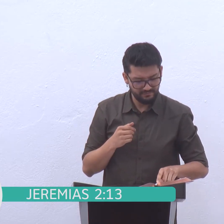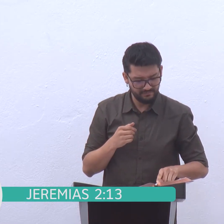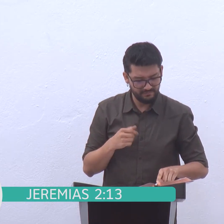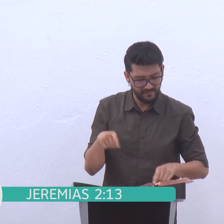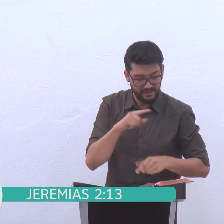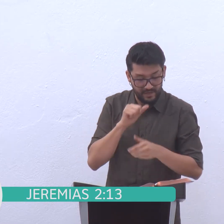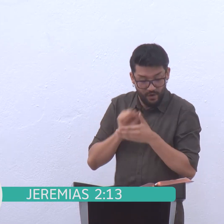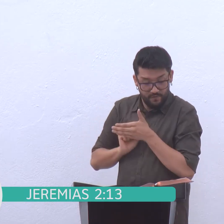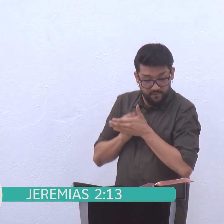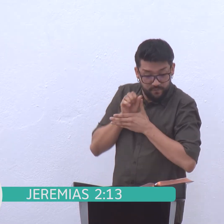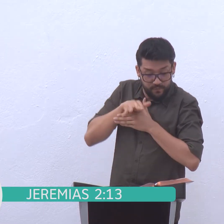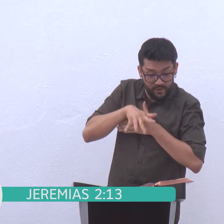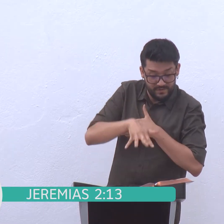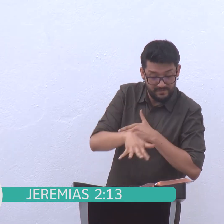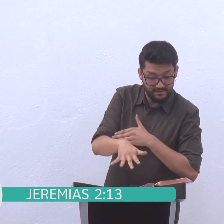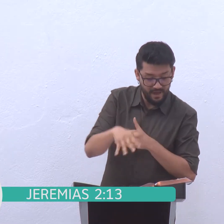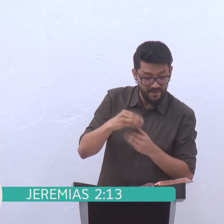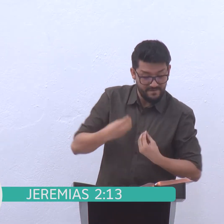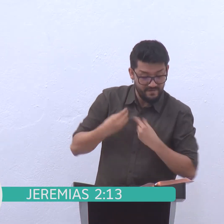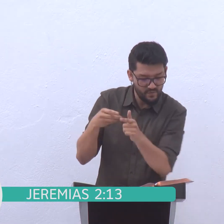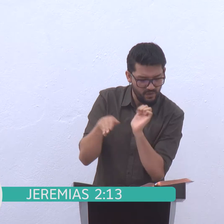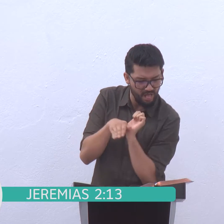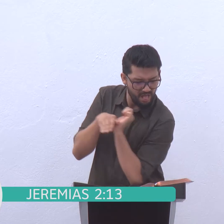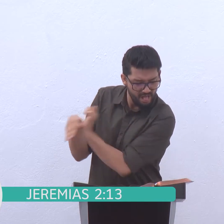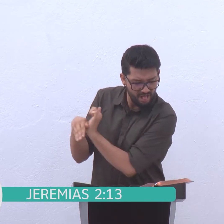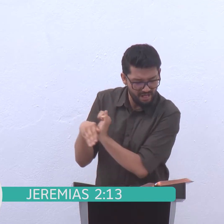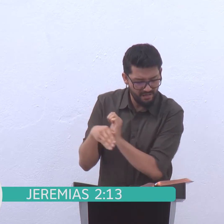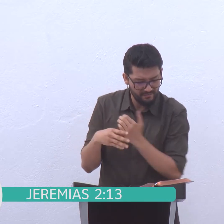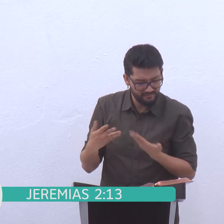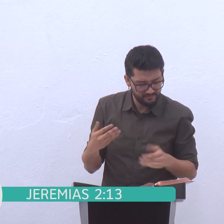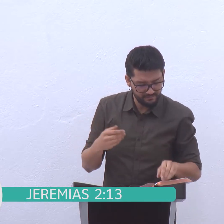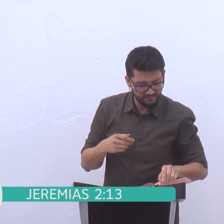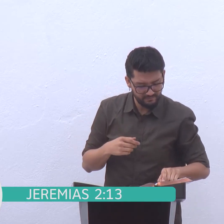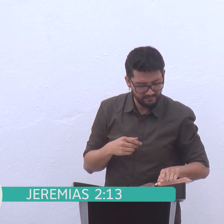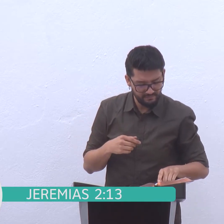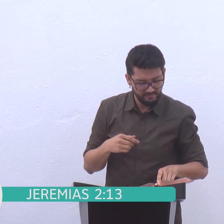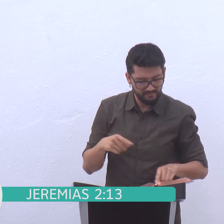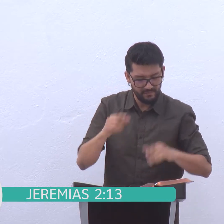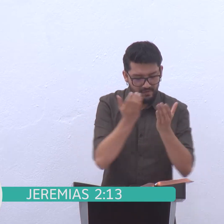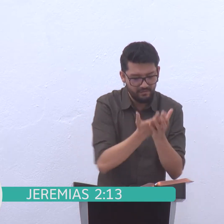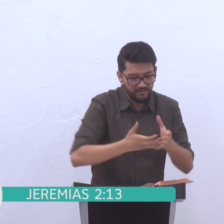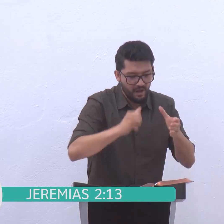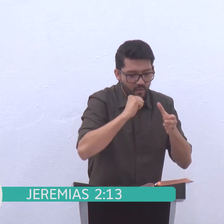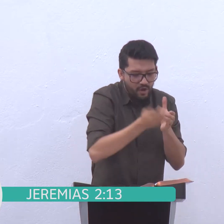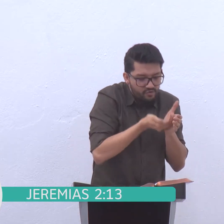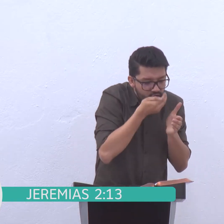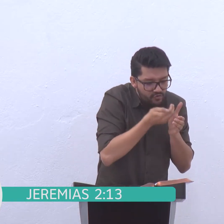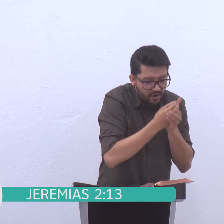viva y cavaron para sí cisternas rotas que no retienen agua.